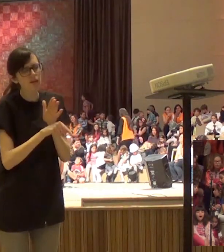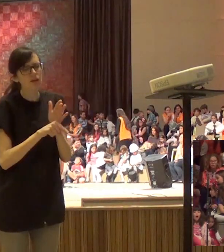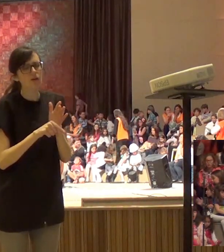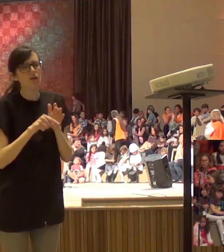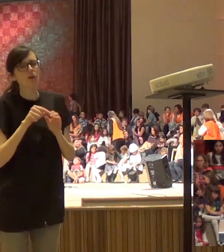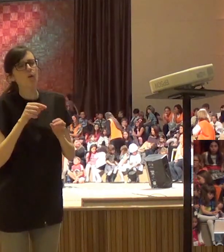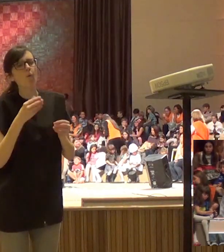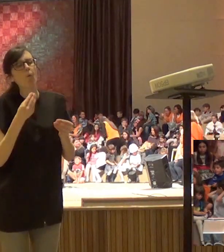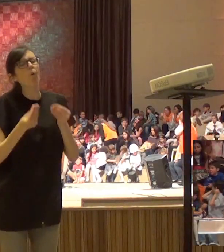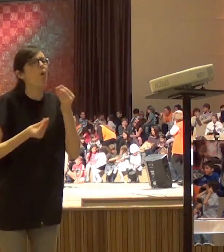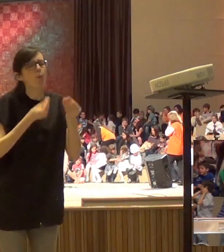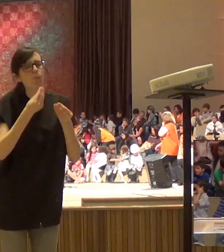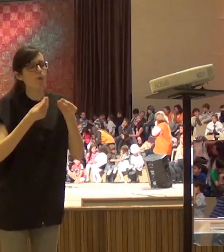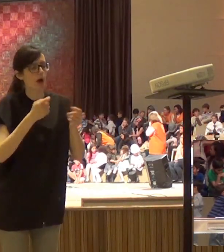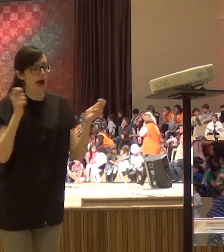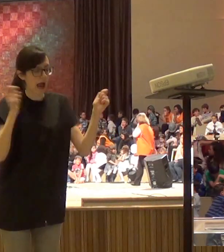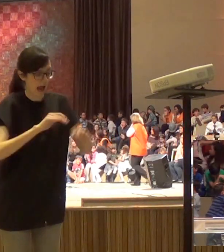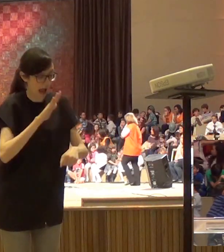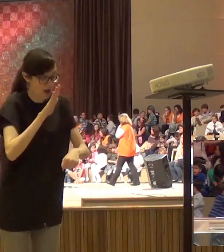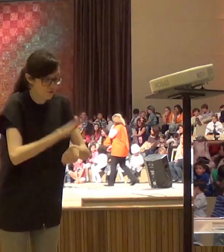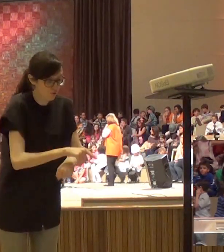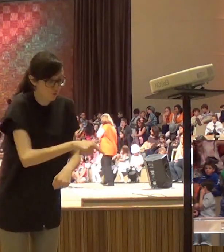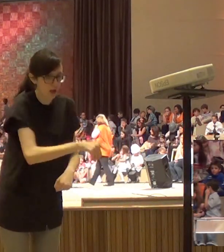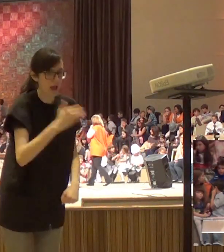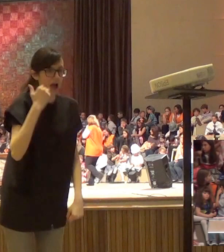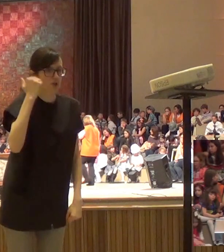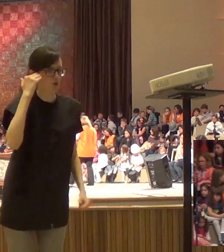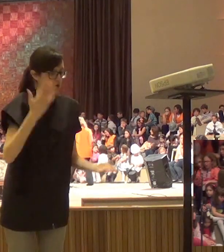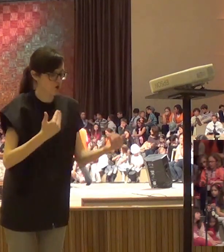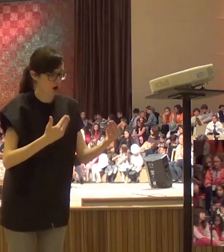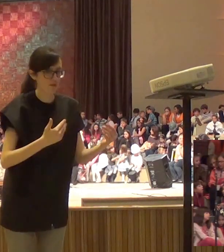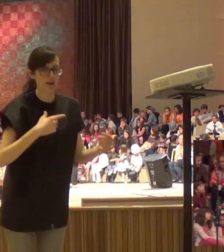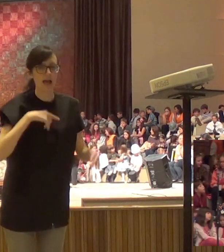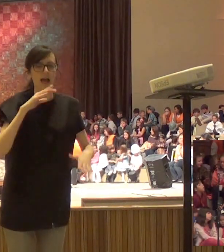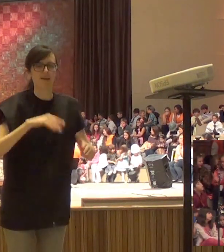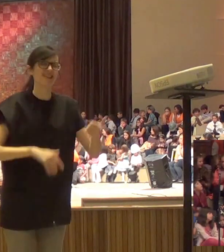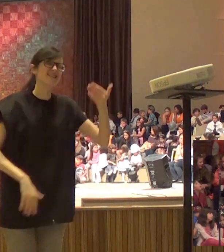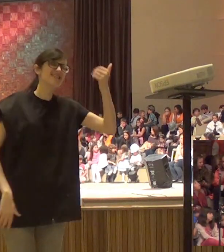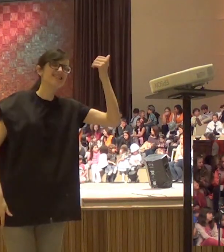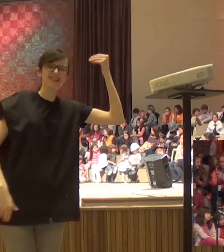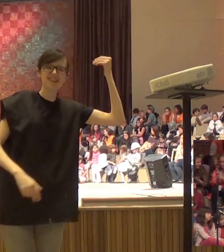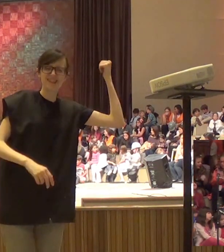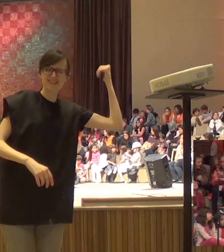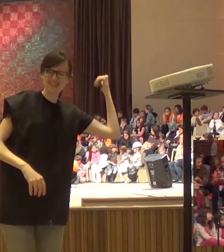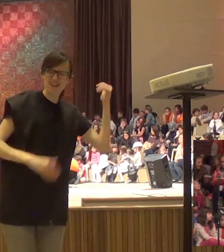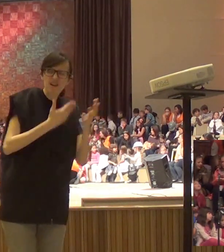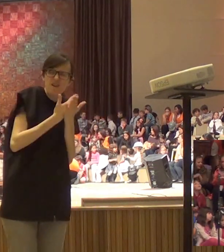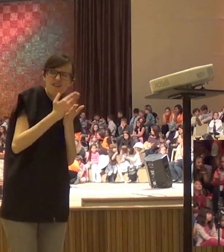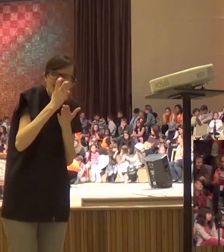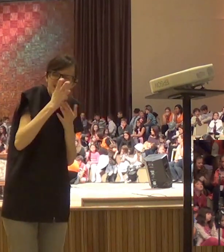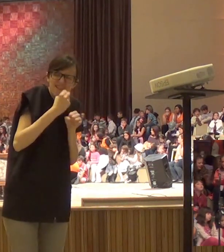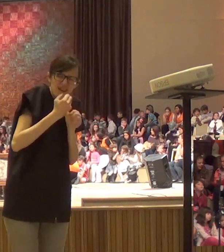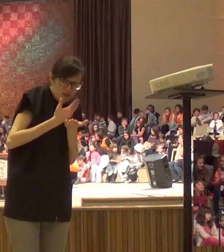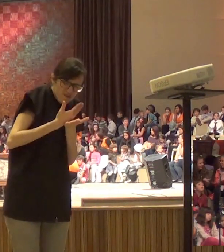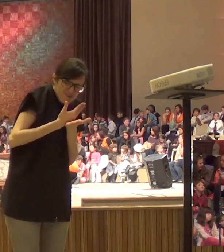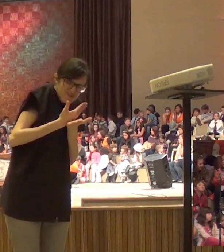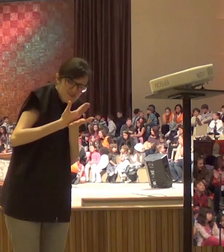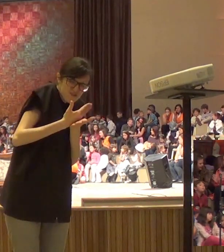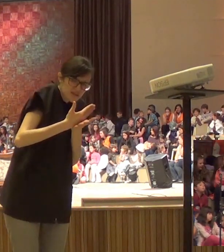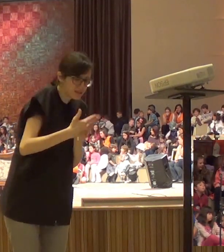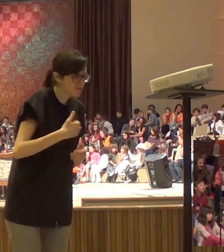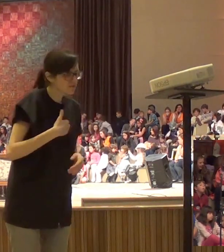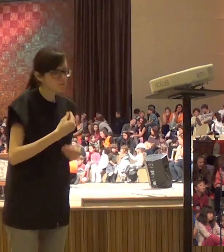elementos ajudaram aqueles adolescentes que tinham lá naquela primeira pesquisa, naquele primeiro contato, aqueles